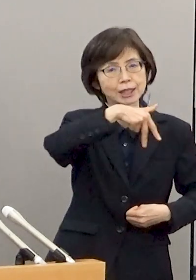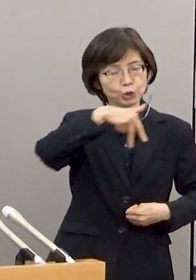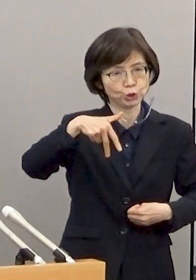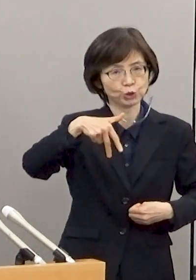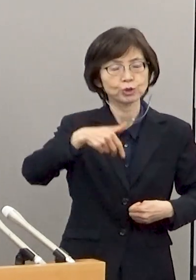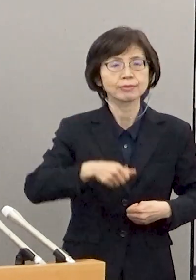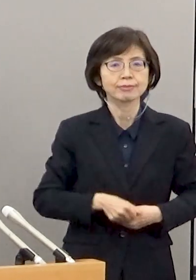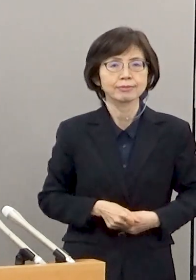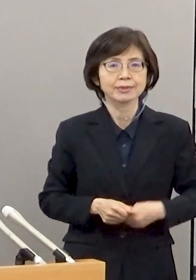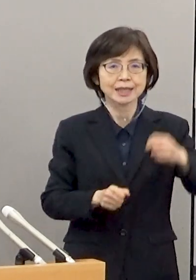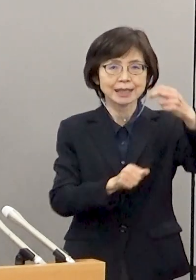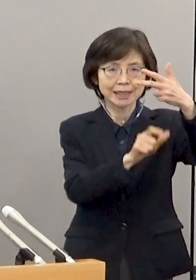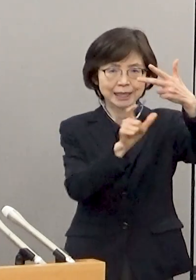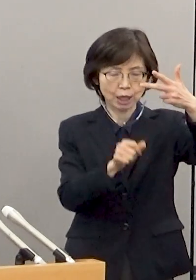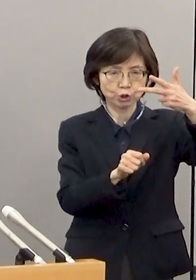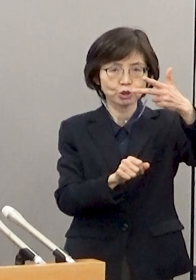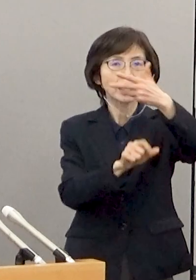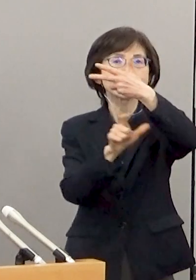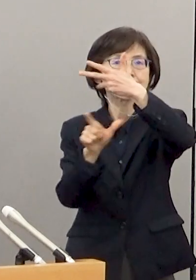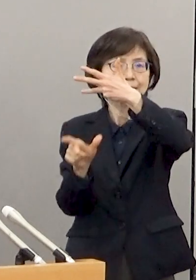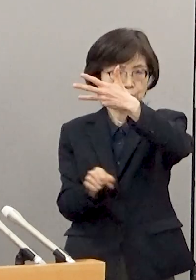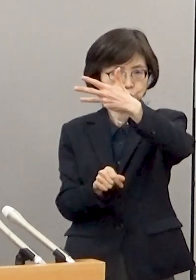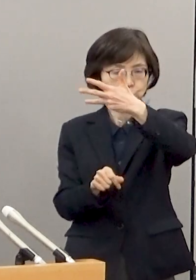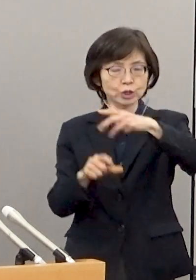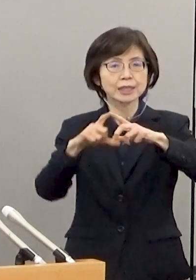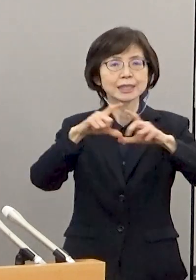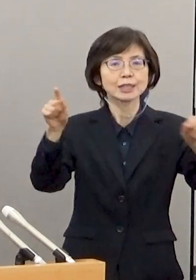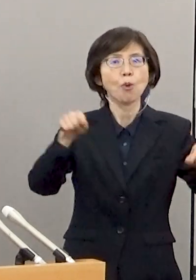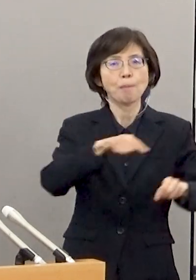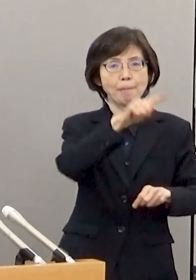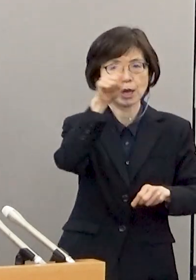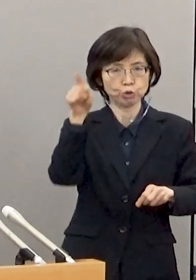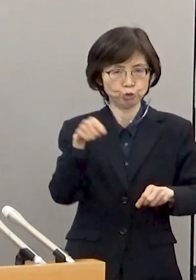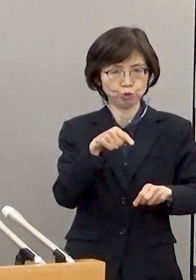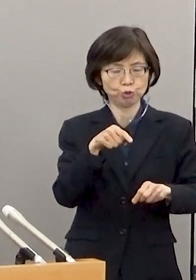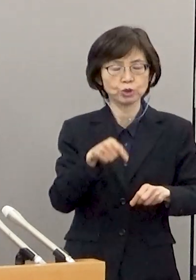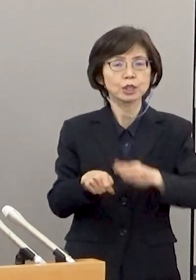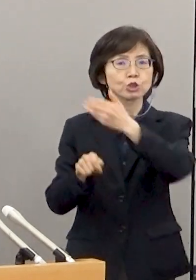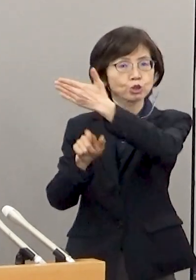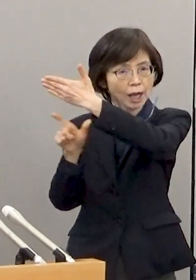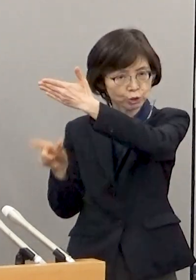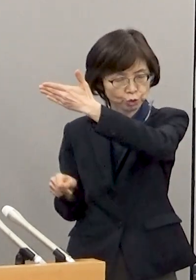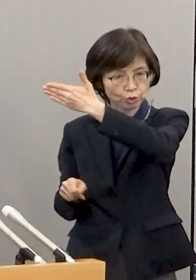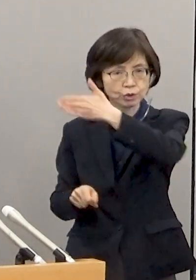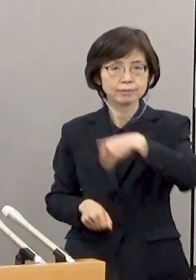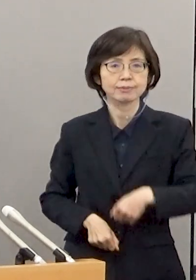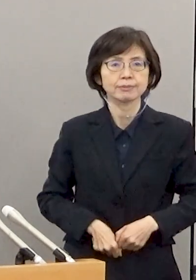ね、7月と8月には日本丸が寄港予定、そして9月には、